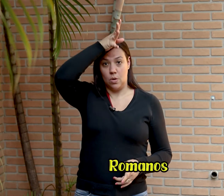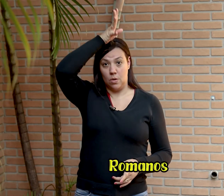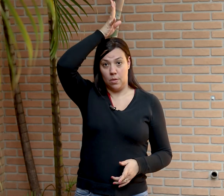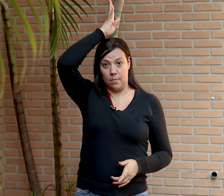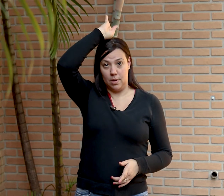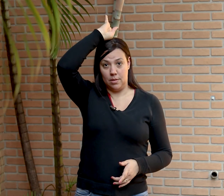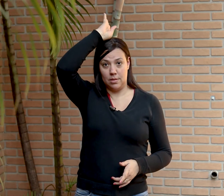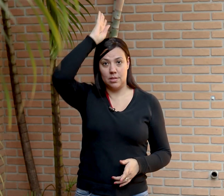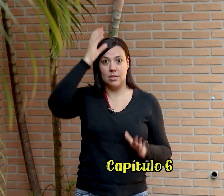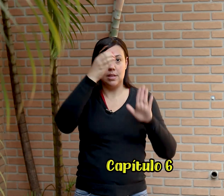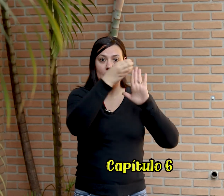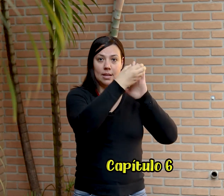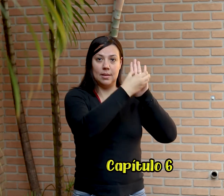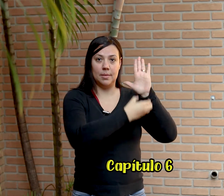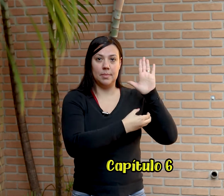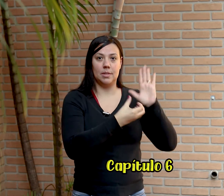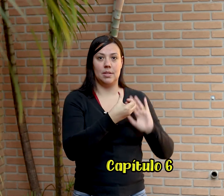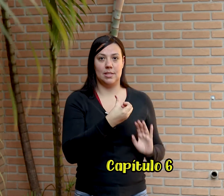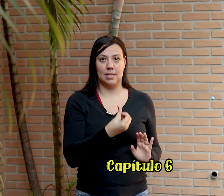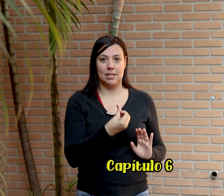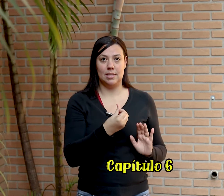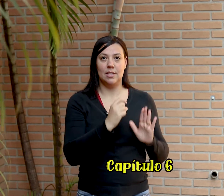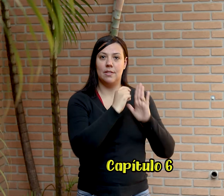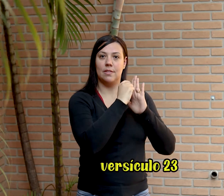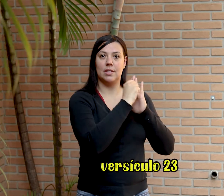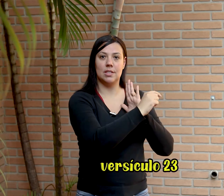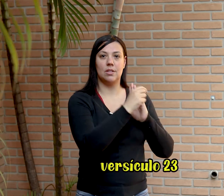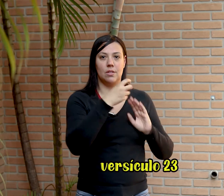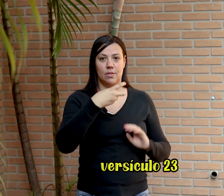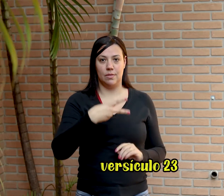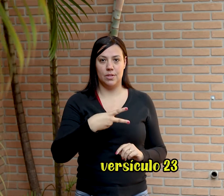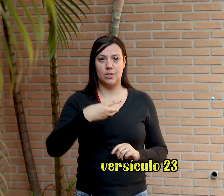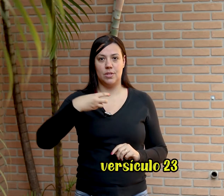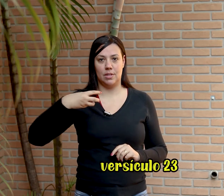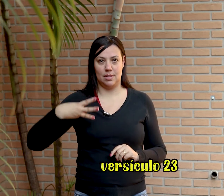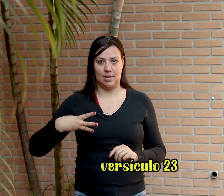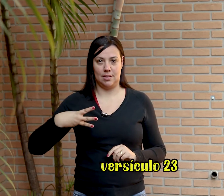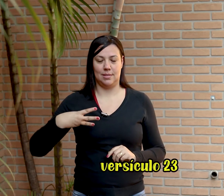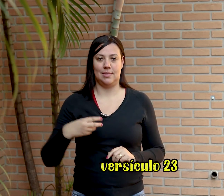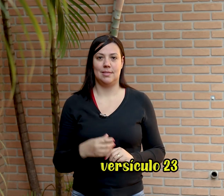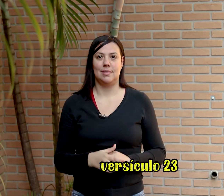Romanos capítulo 6, versículo 23.